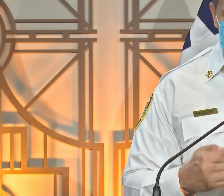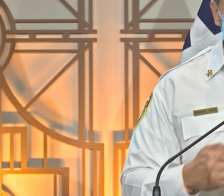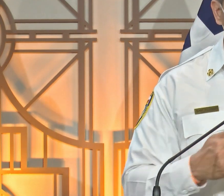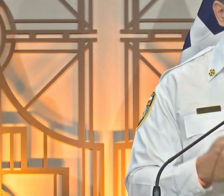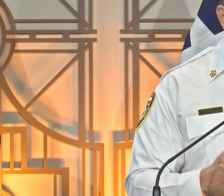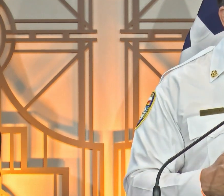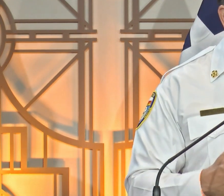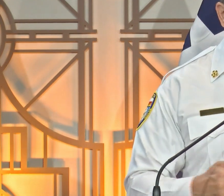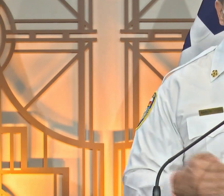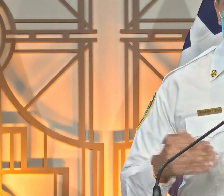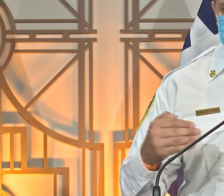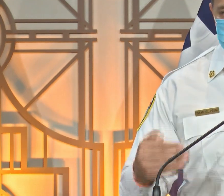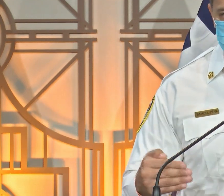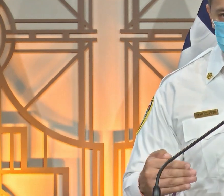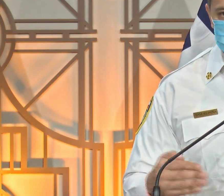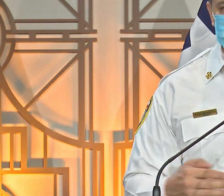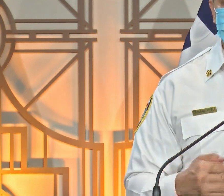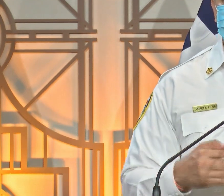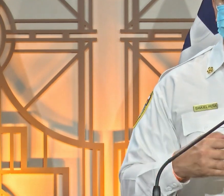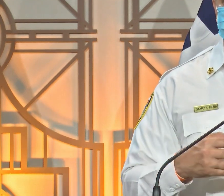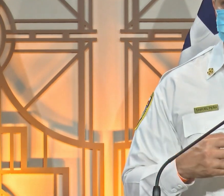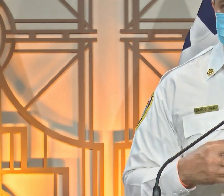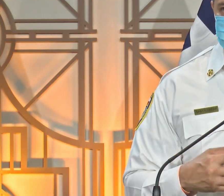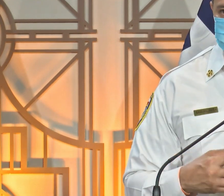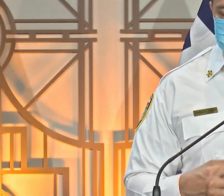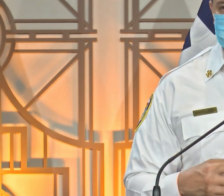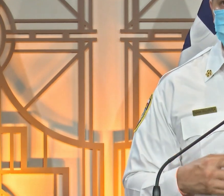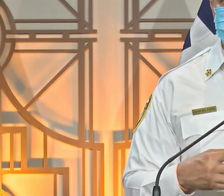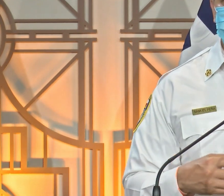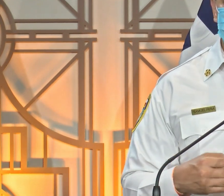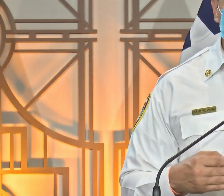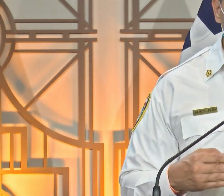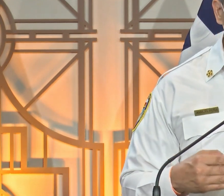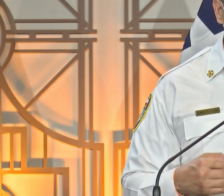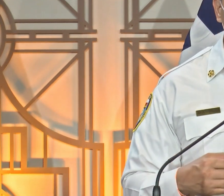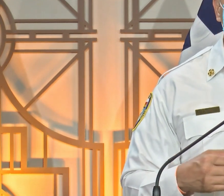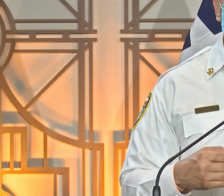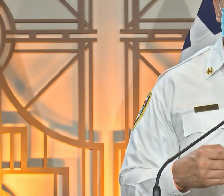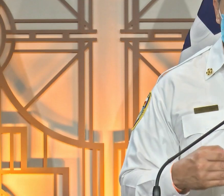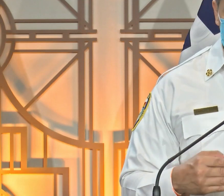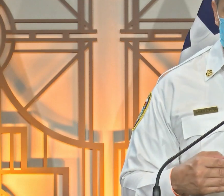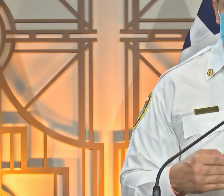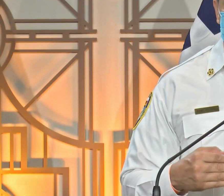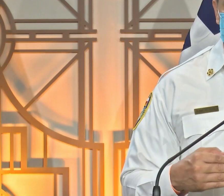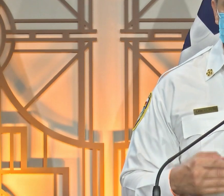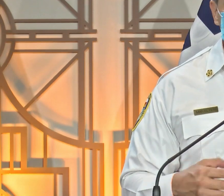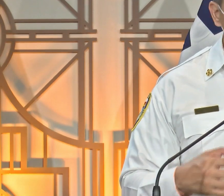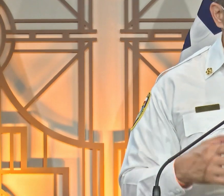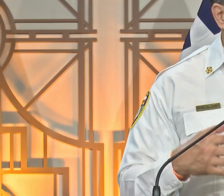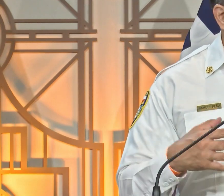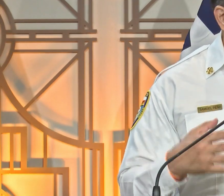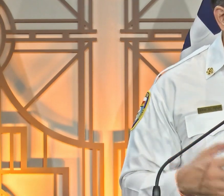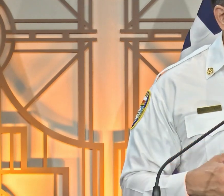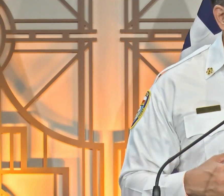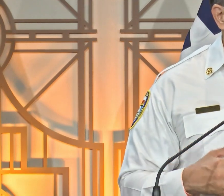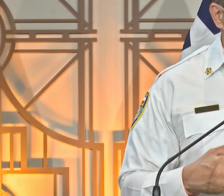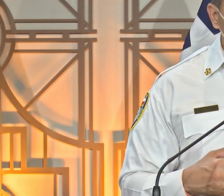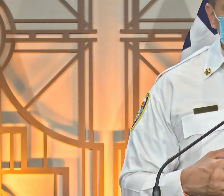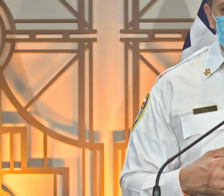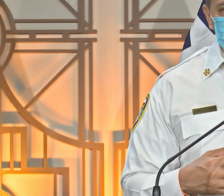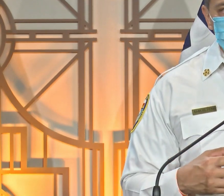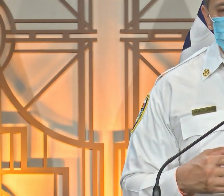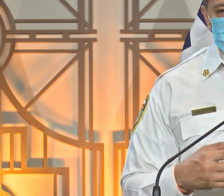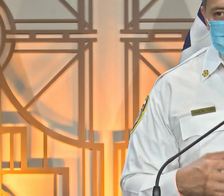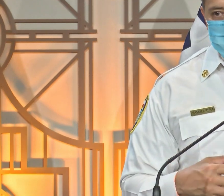las pruebas, si tienen síntomas, que acudan a sus doctores, si es un problema serio que tenga que ir al hospital, acuda a los hospitales. Si